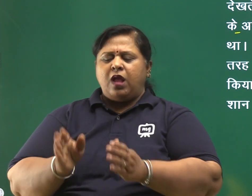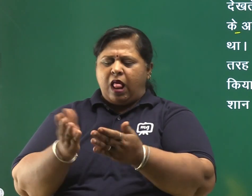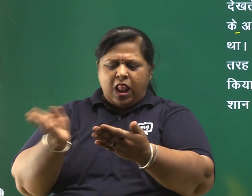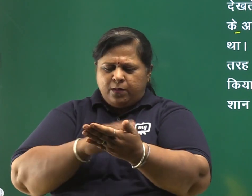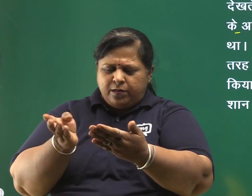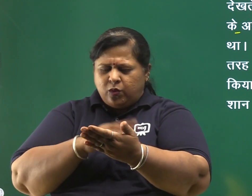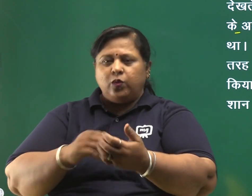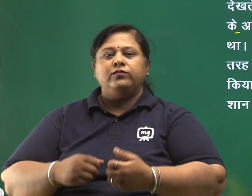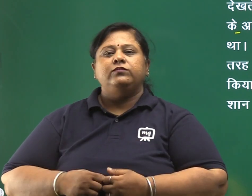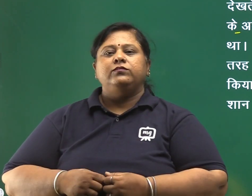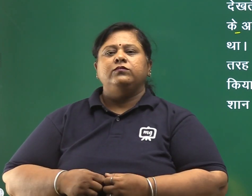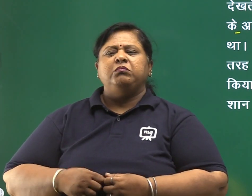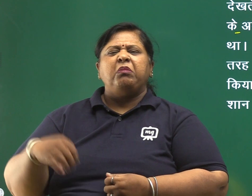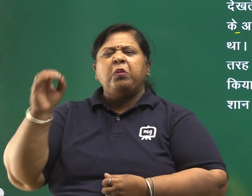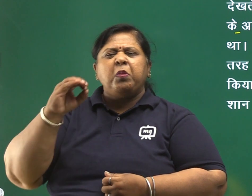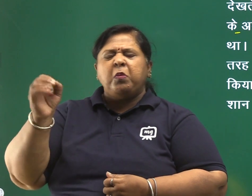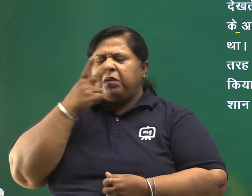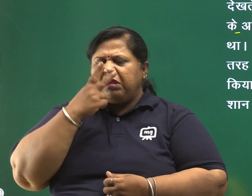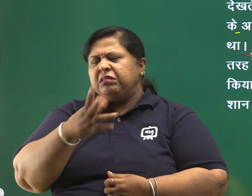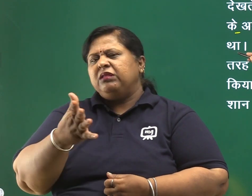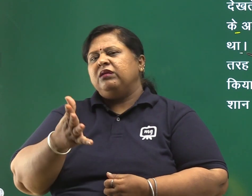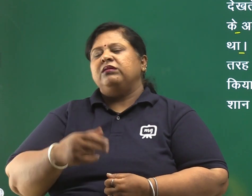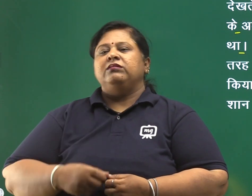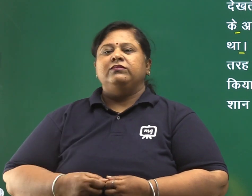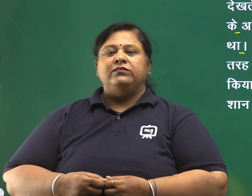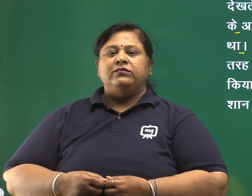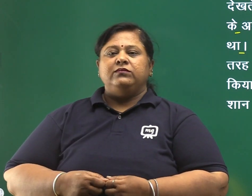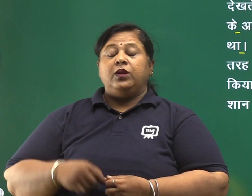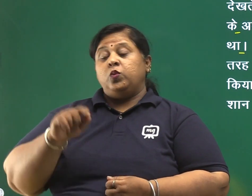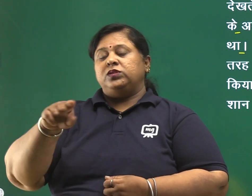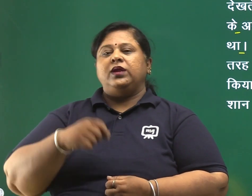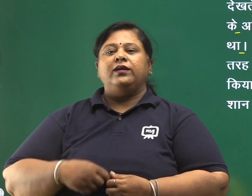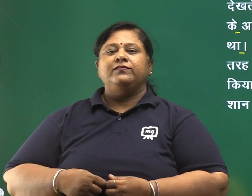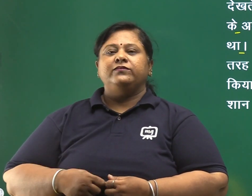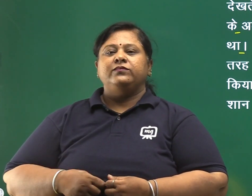को कोई नहीं देखता था। उसने